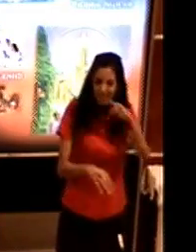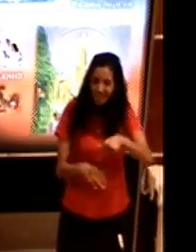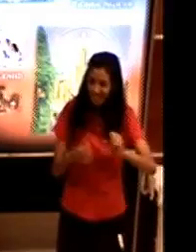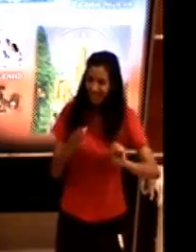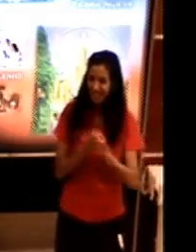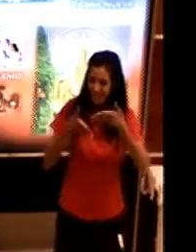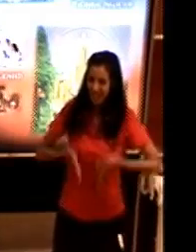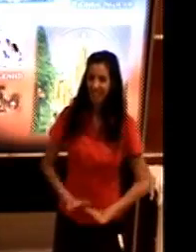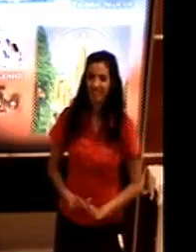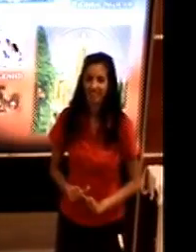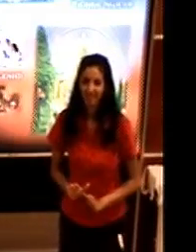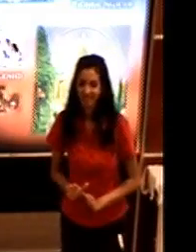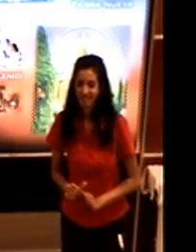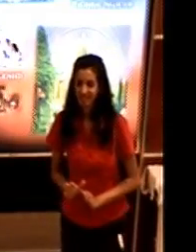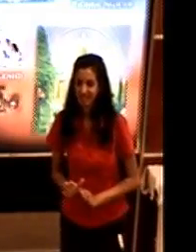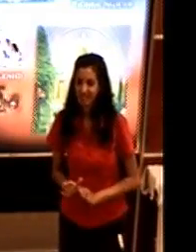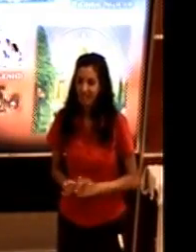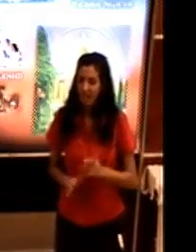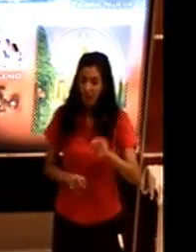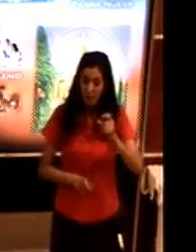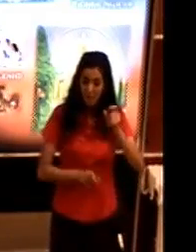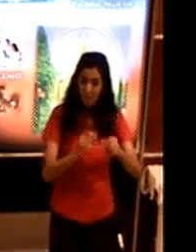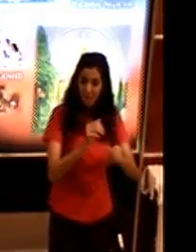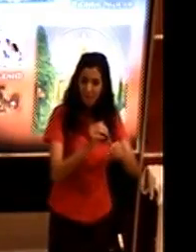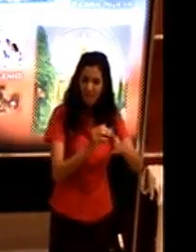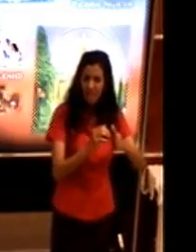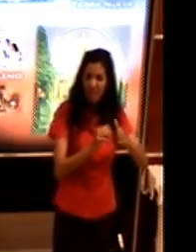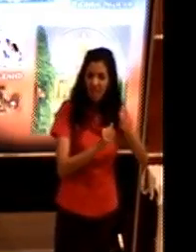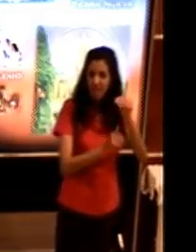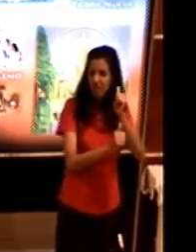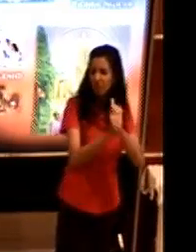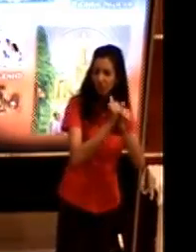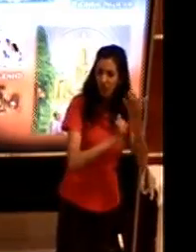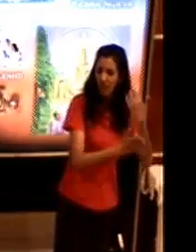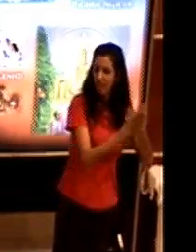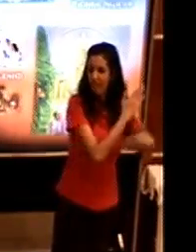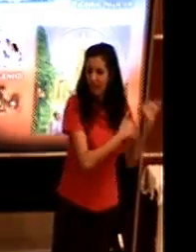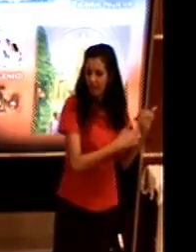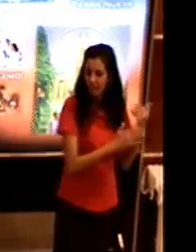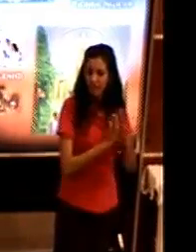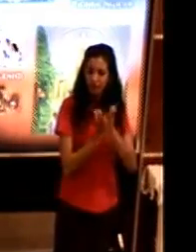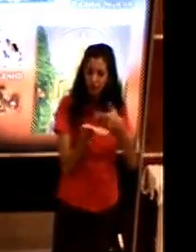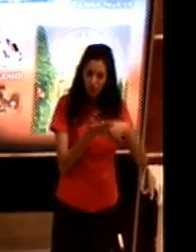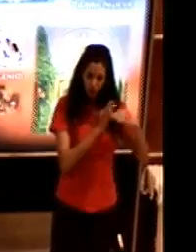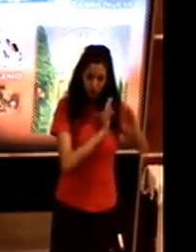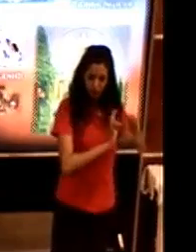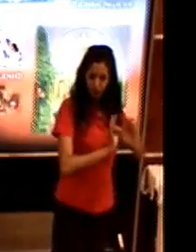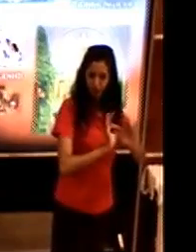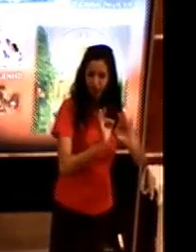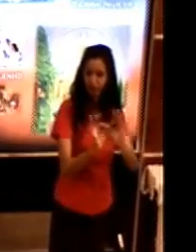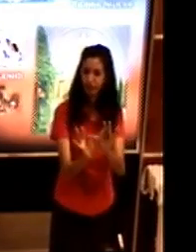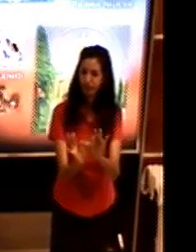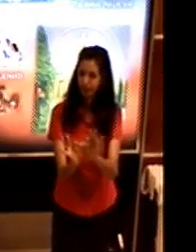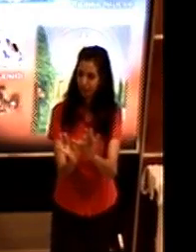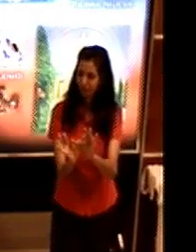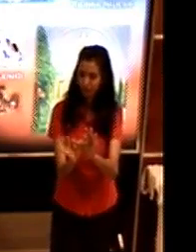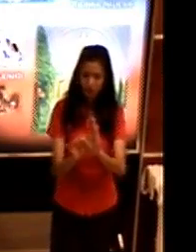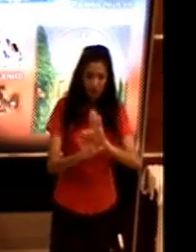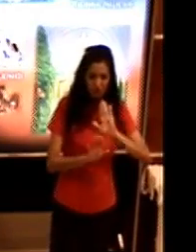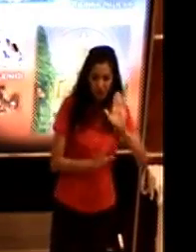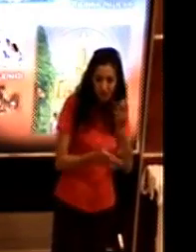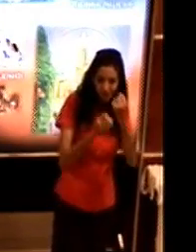de miles de profecías. Las grandes profecías, las más pequeñas, ¿verdad? Pero que nos hablan con